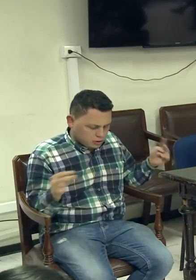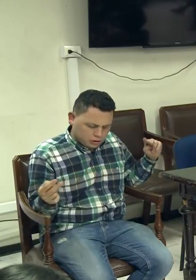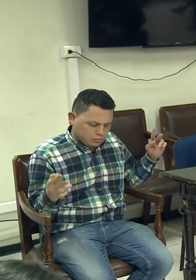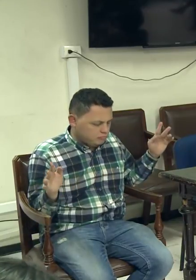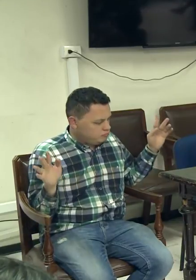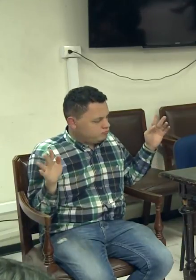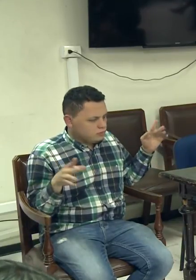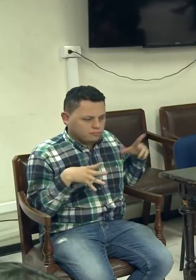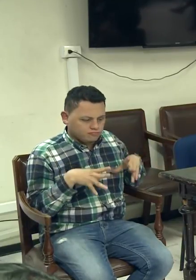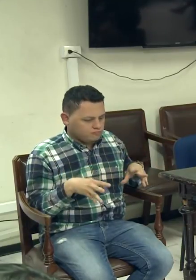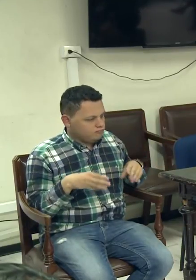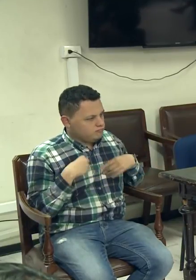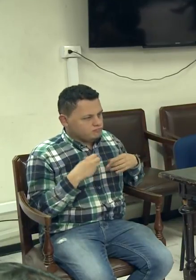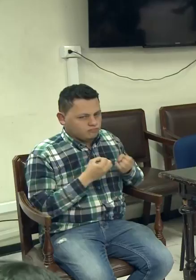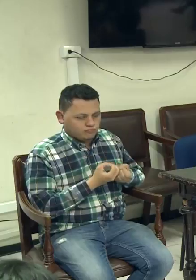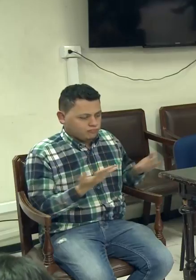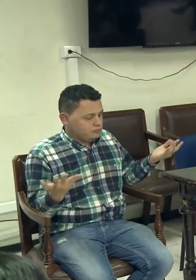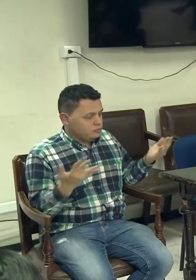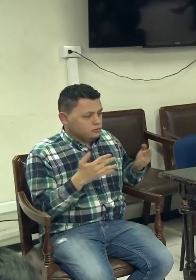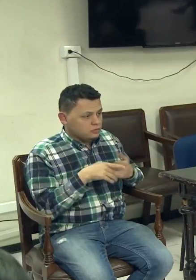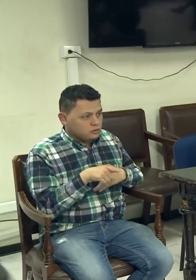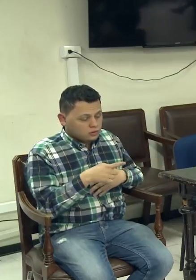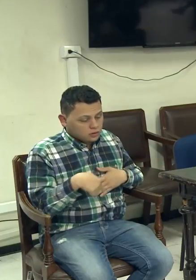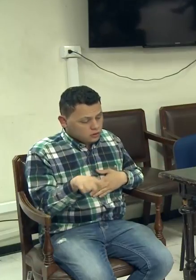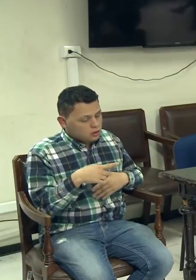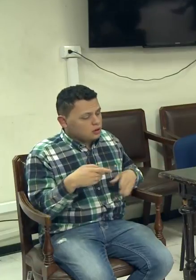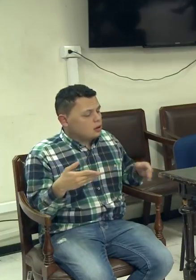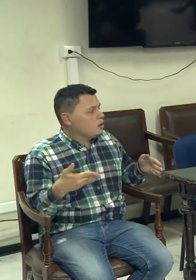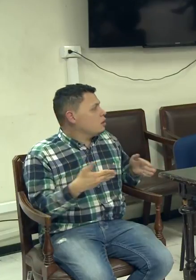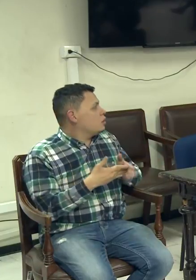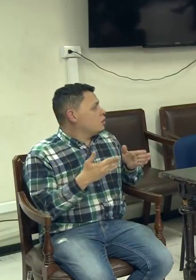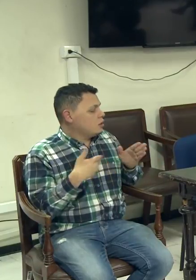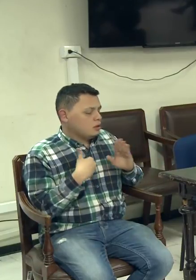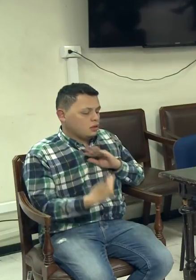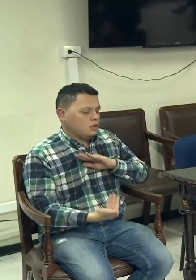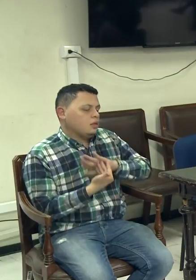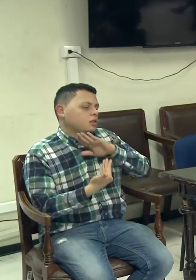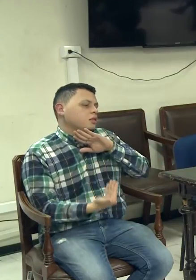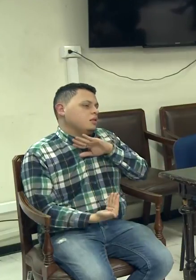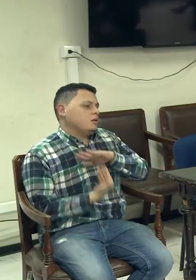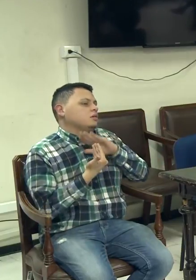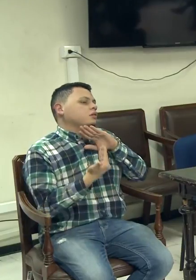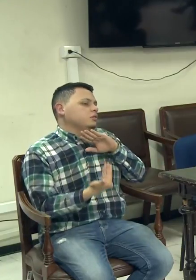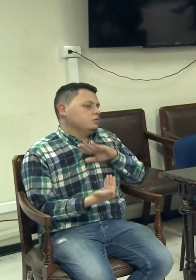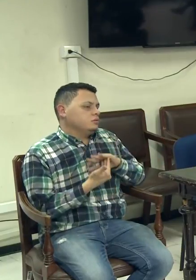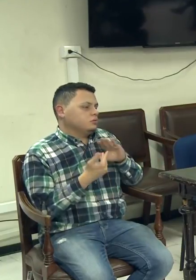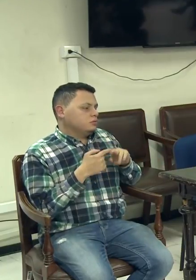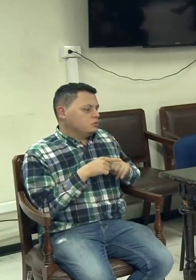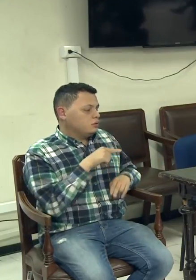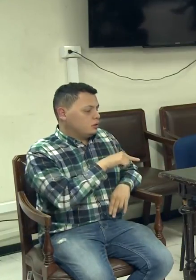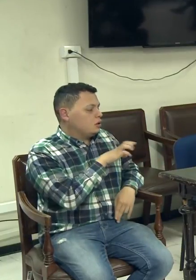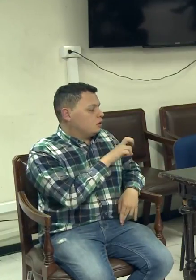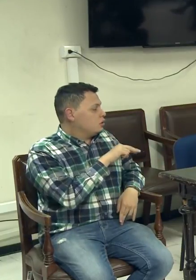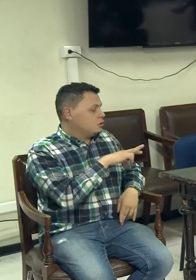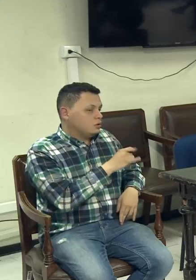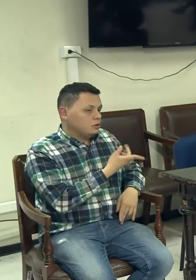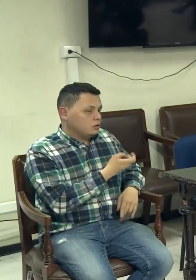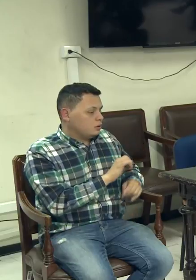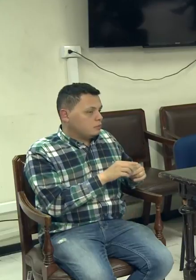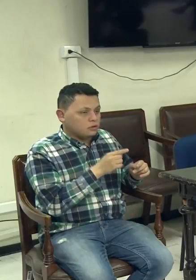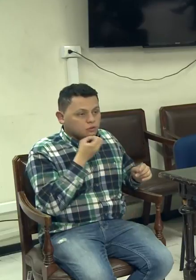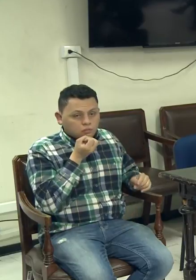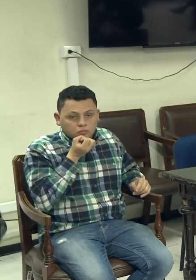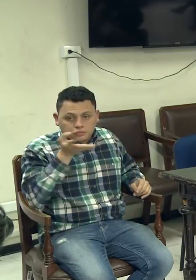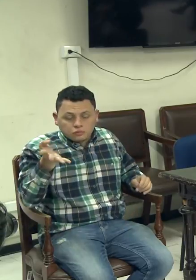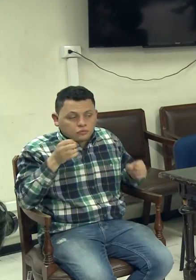y aceptó que muchas otras vinieran a denunciarnos a nosotras contra Enrique, pero no lo quisieran